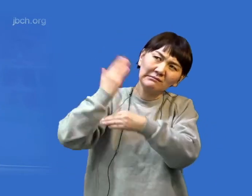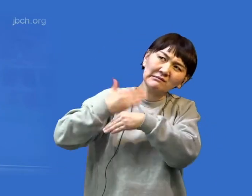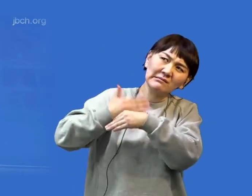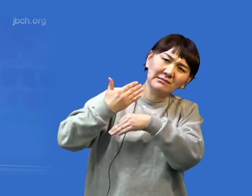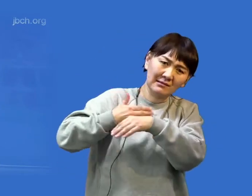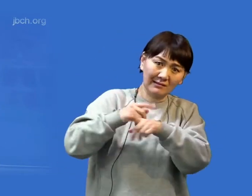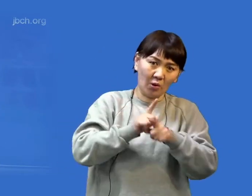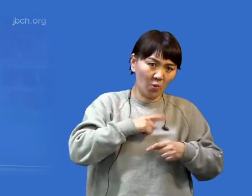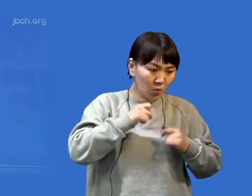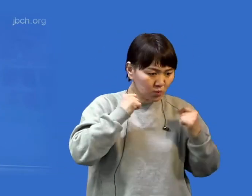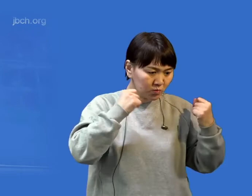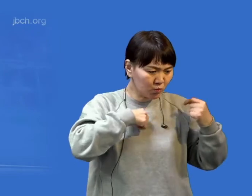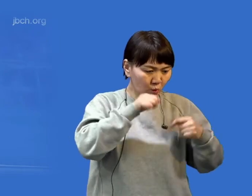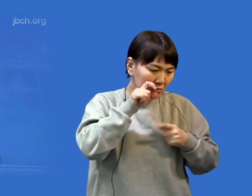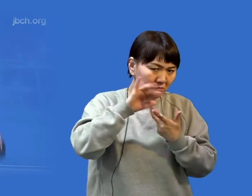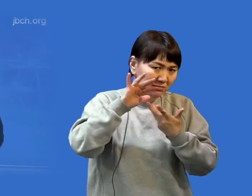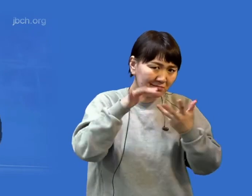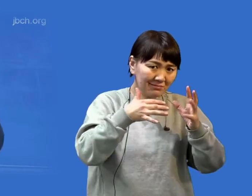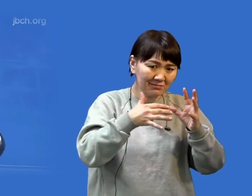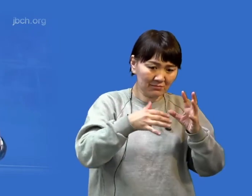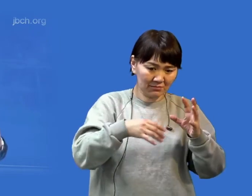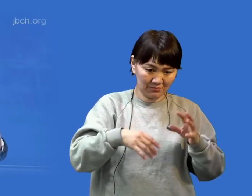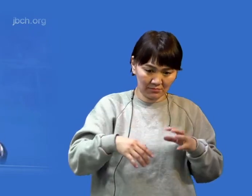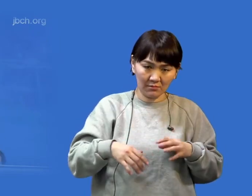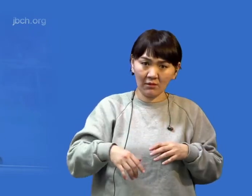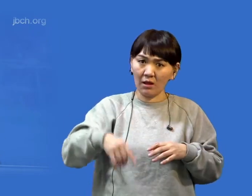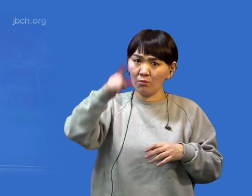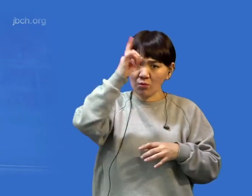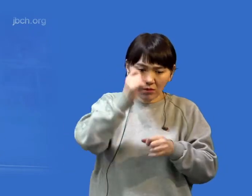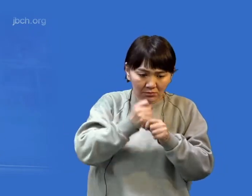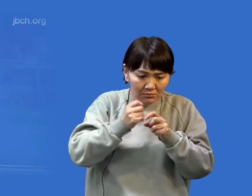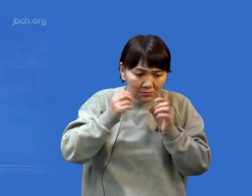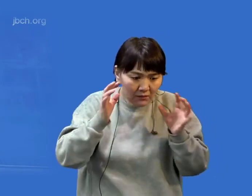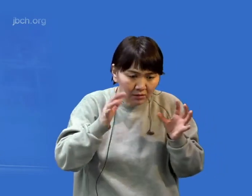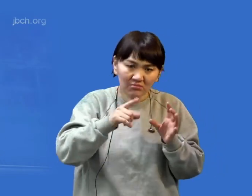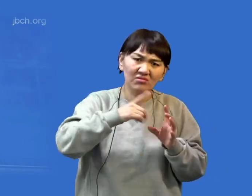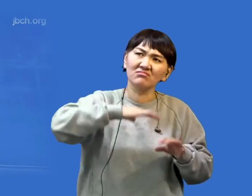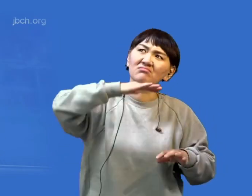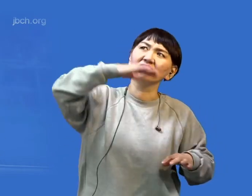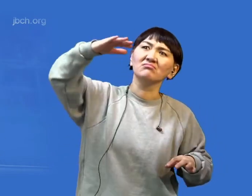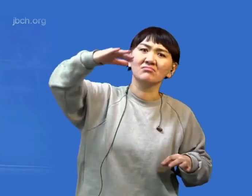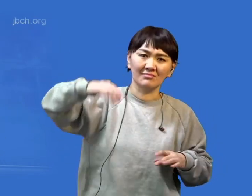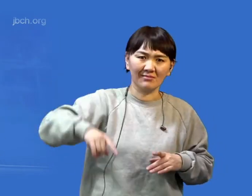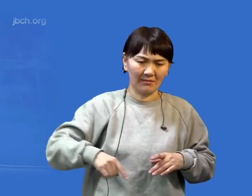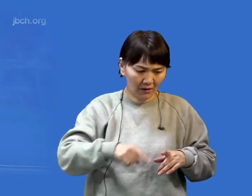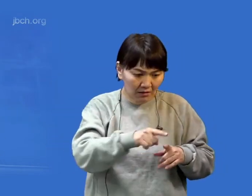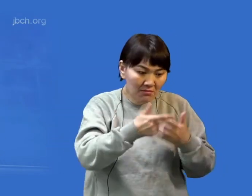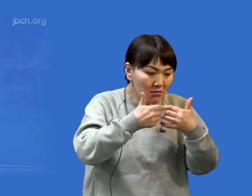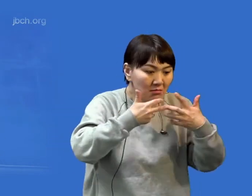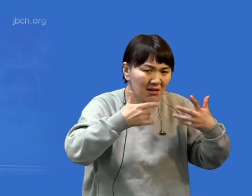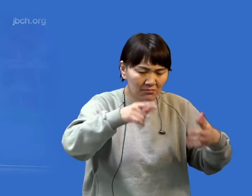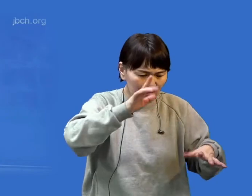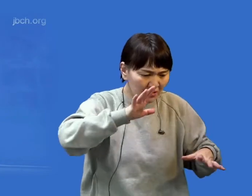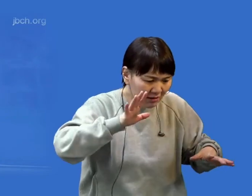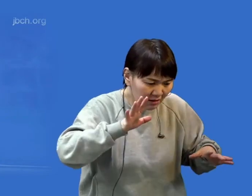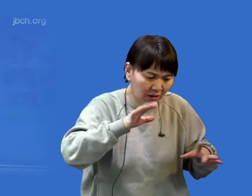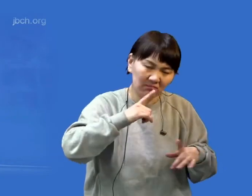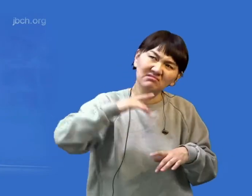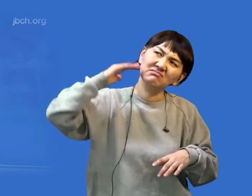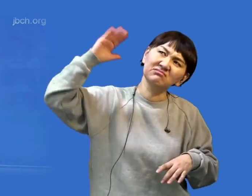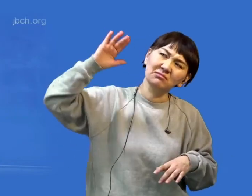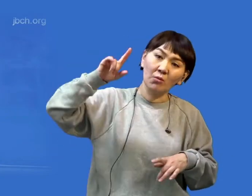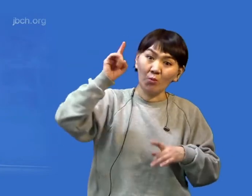ажилыг ингээд загэр ингээ хаагаад байна бид хүм. Бурхны хийх үсэж байгаа ажлыг